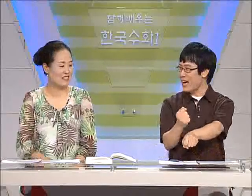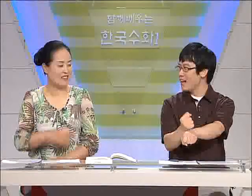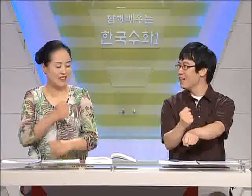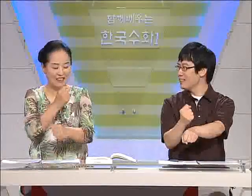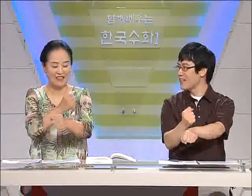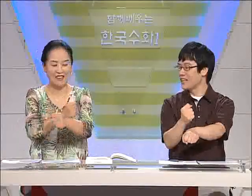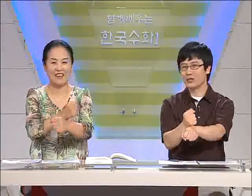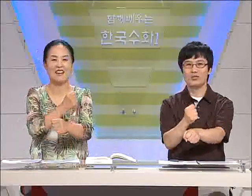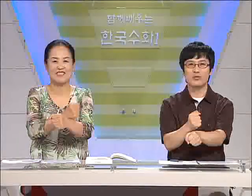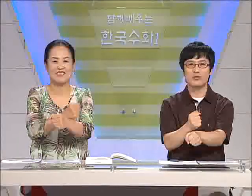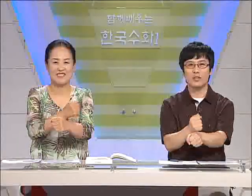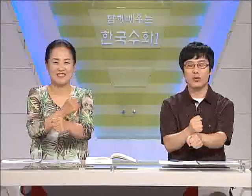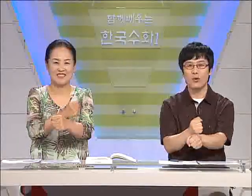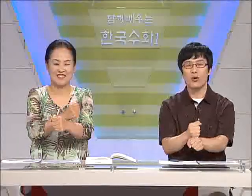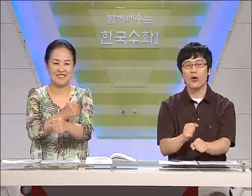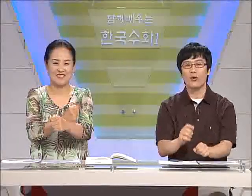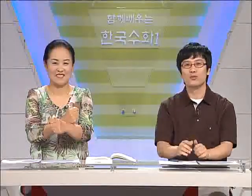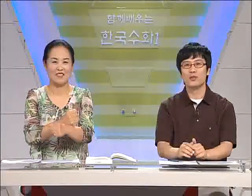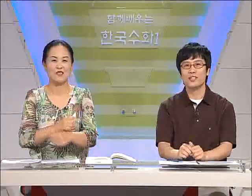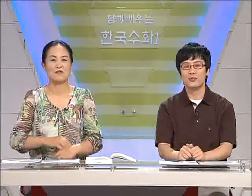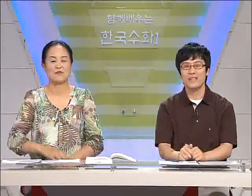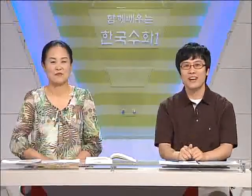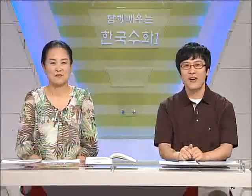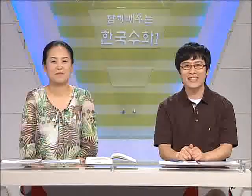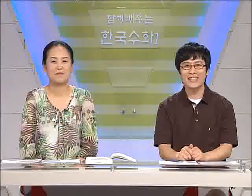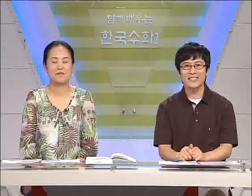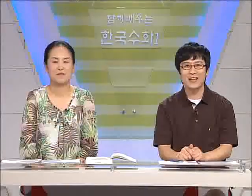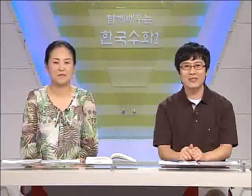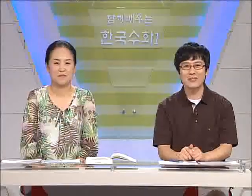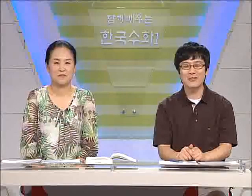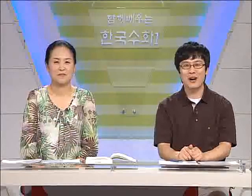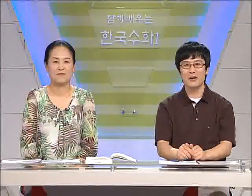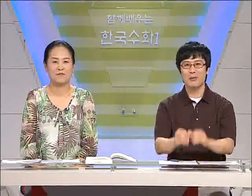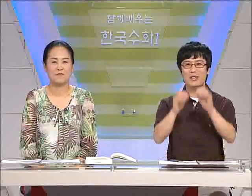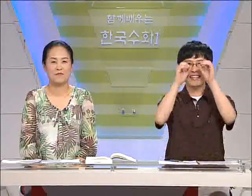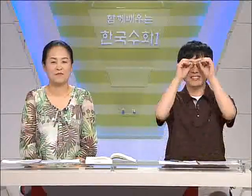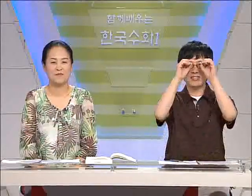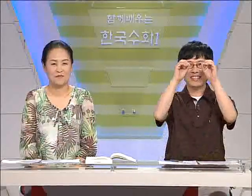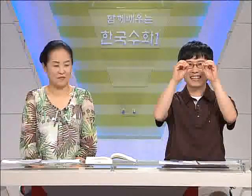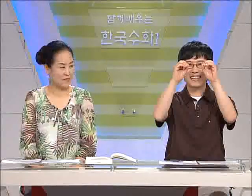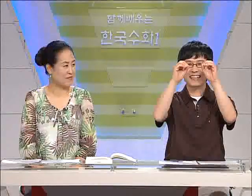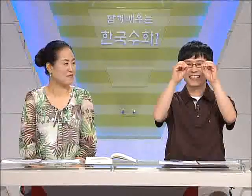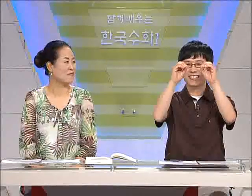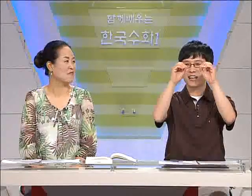잘 생각해서 예, 두드려주시고 두 번째로 우리 어르신께서 해주신 수화, 보다라는 수화가